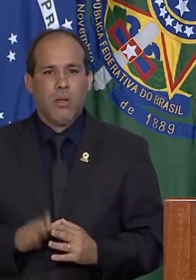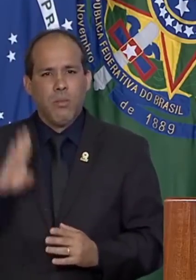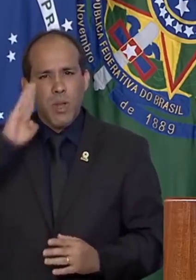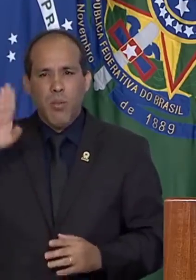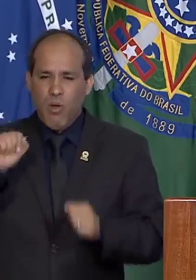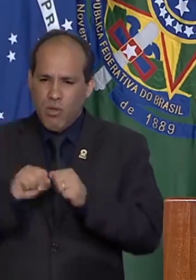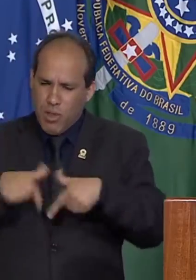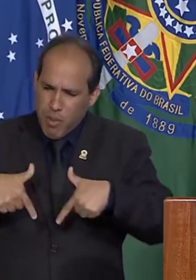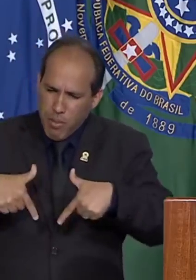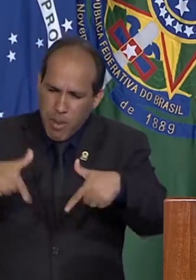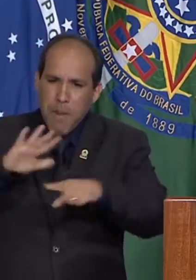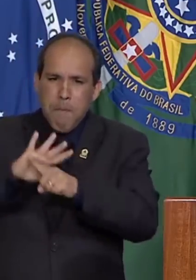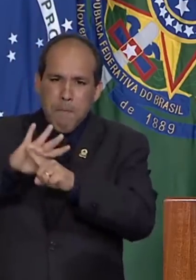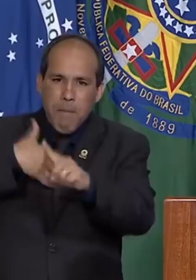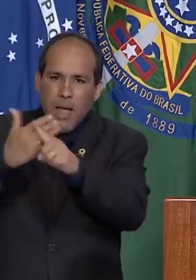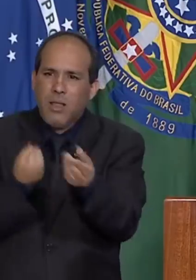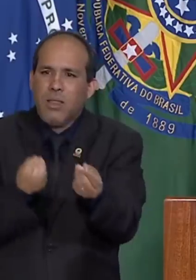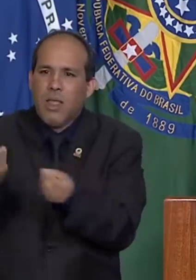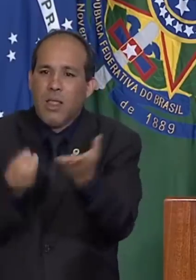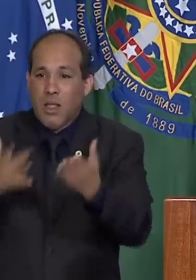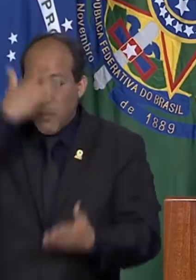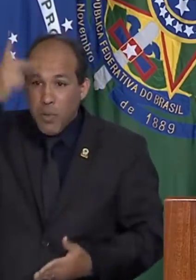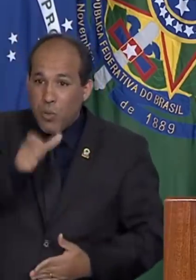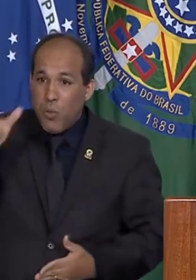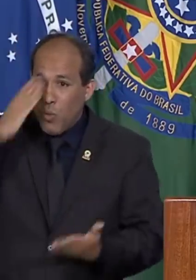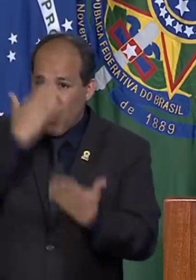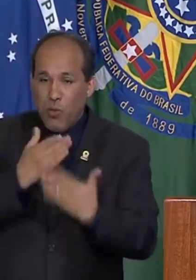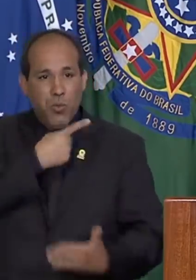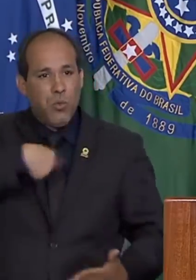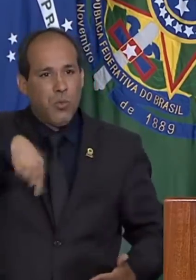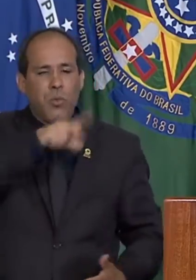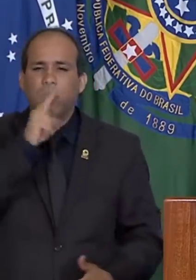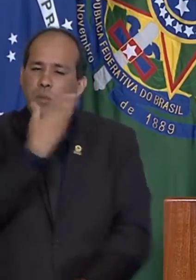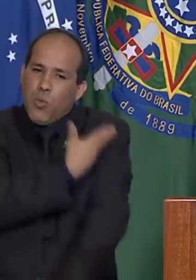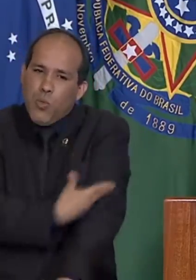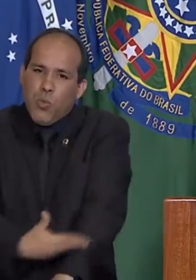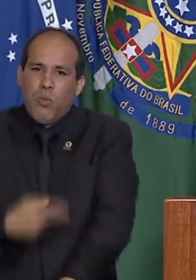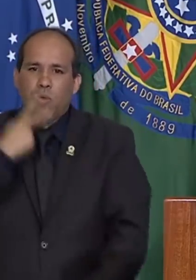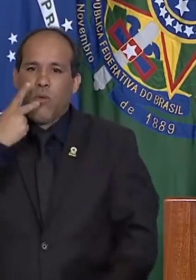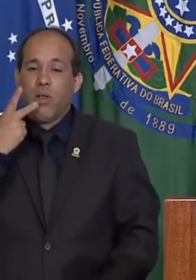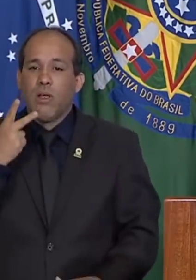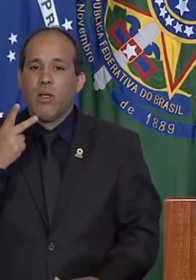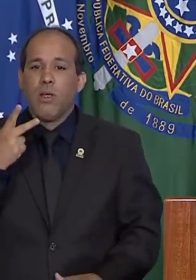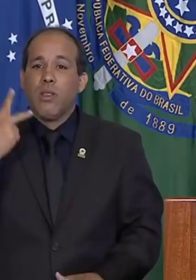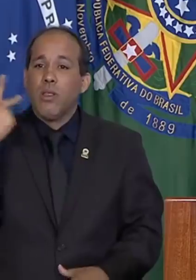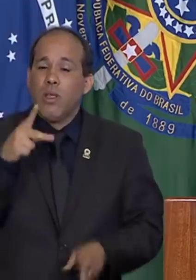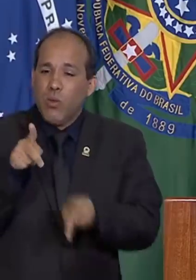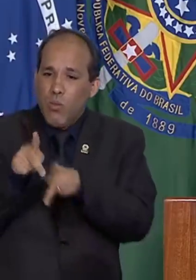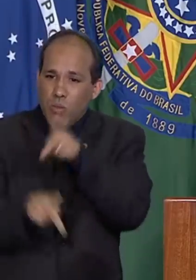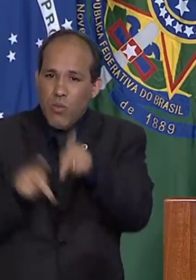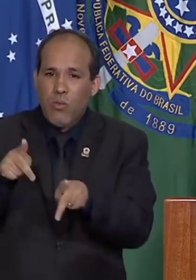vez mais e melhor para aqueles que confiaram na gente. E eu sempre costumo dizer que o povo,